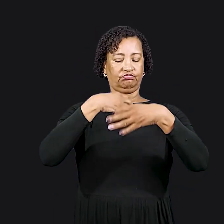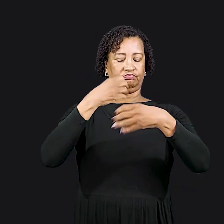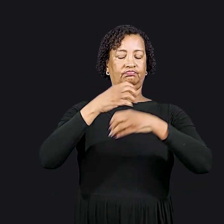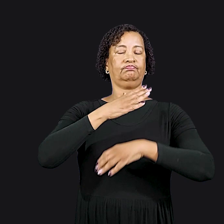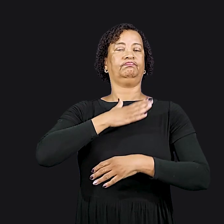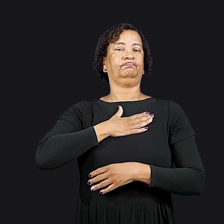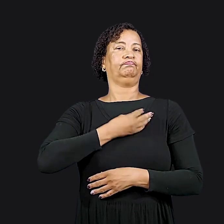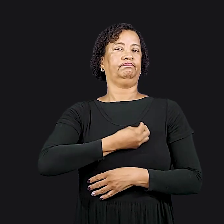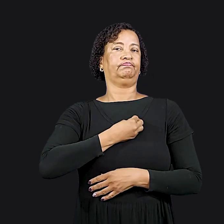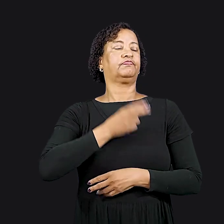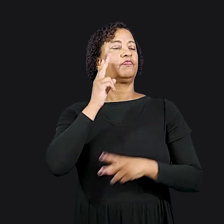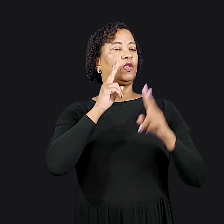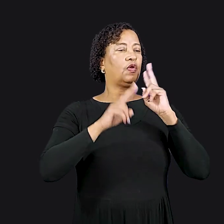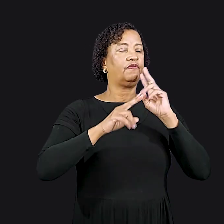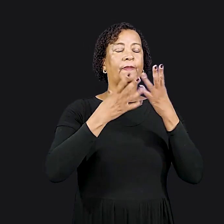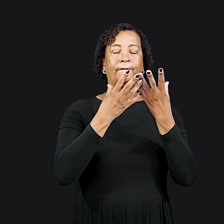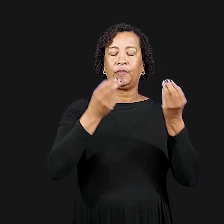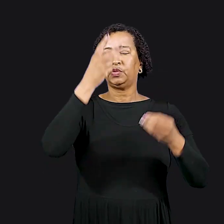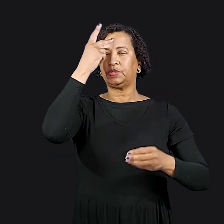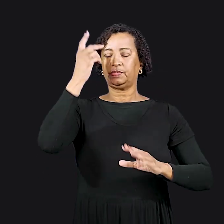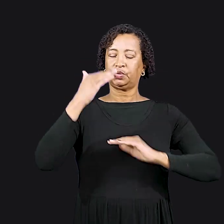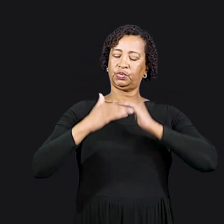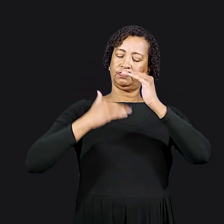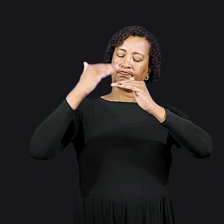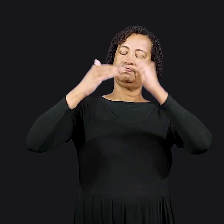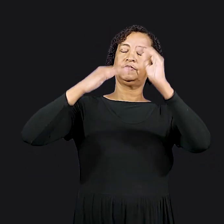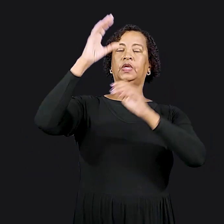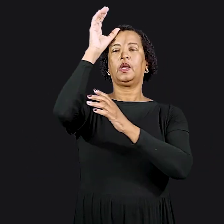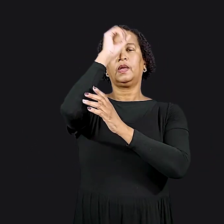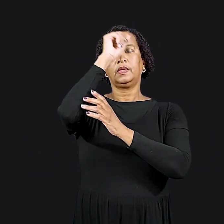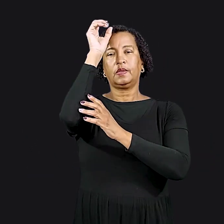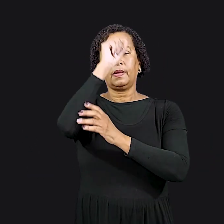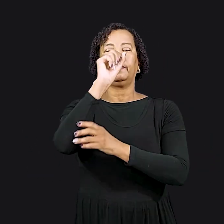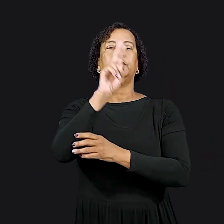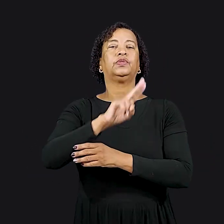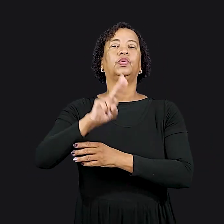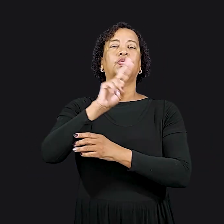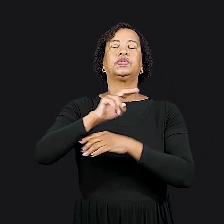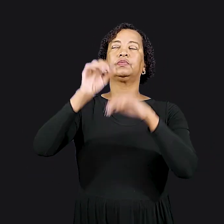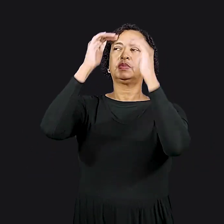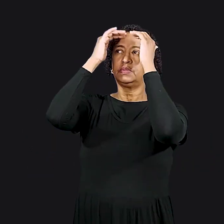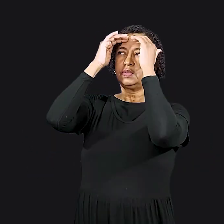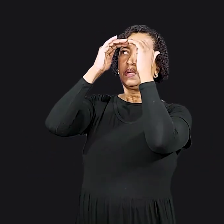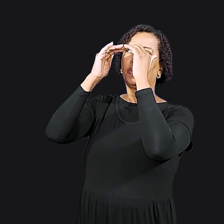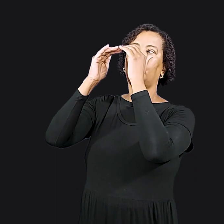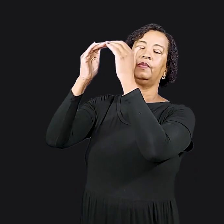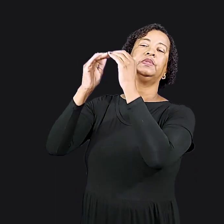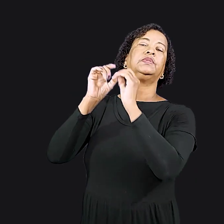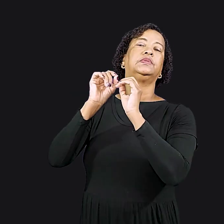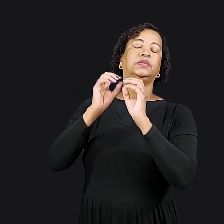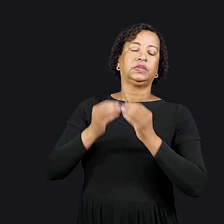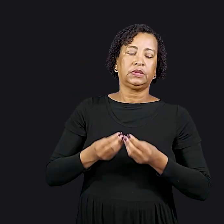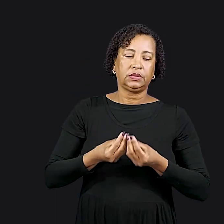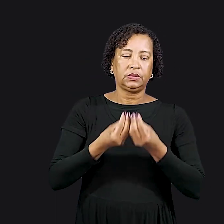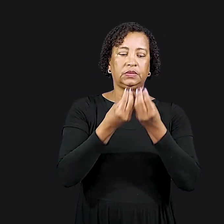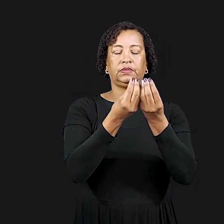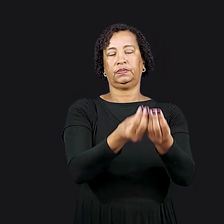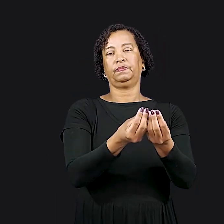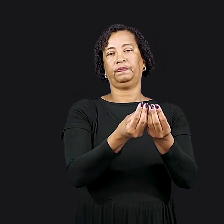para mim. Tenho visto muita gente crescer e aprender através da disciplina do